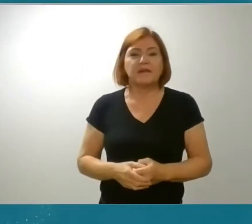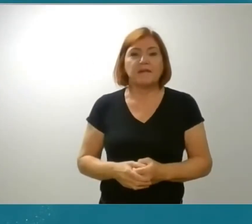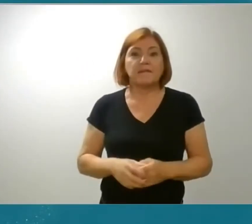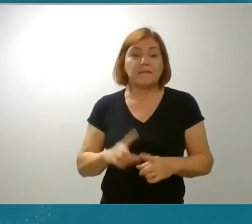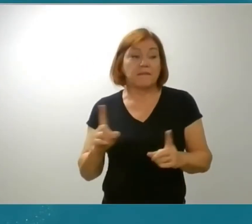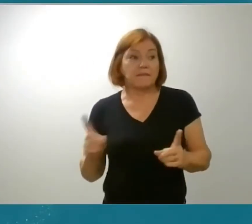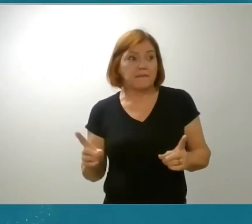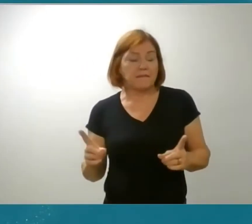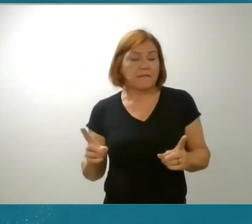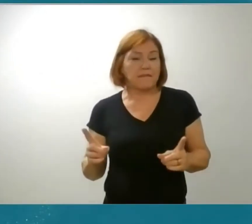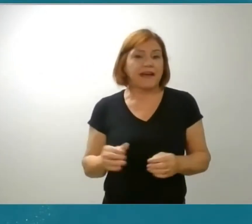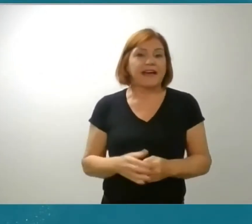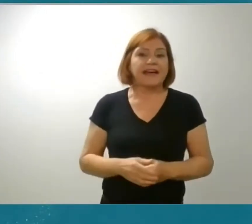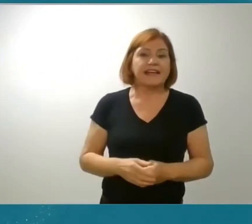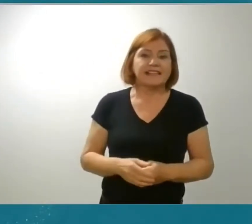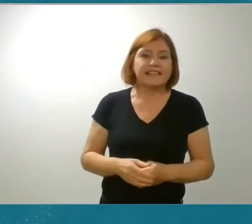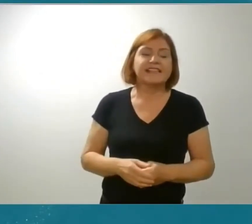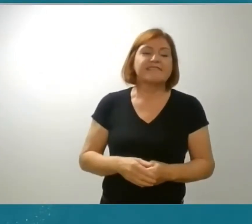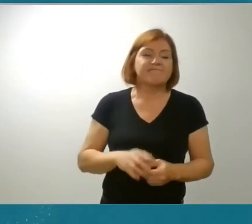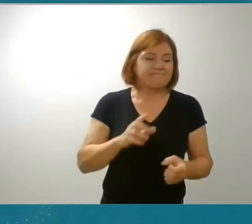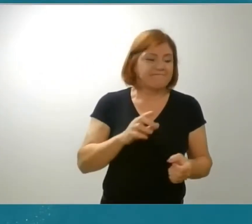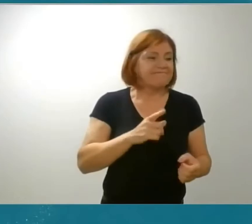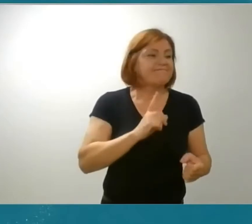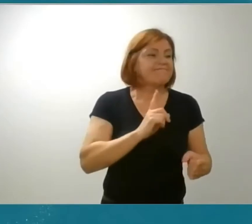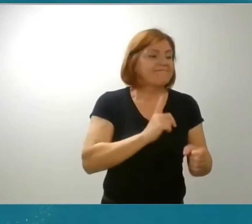uma olhada? Isaías capítulo 9.